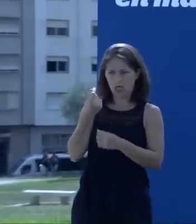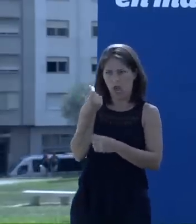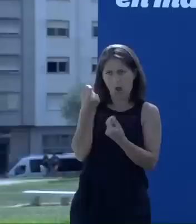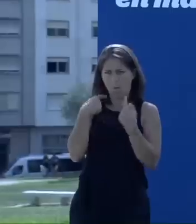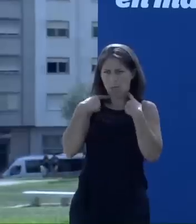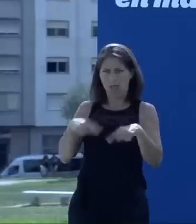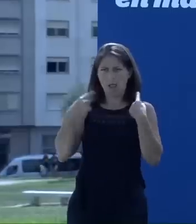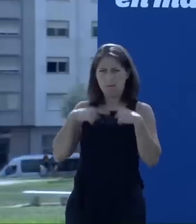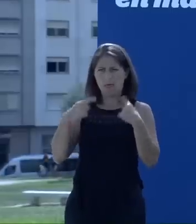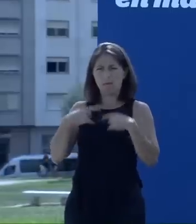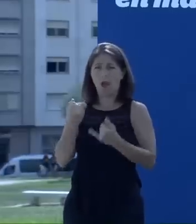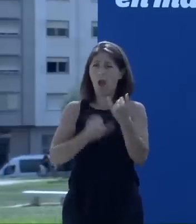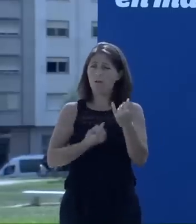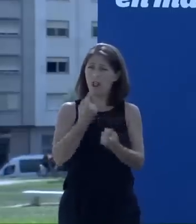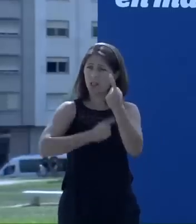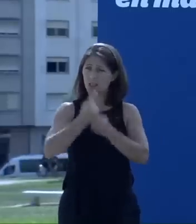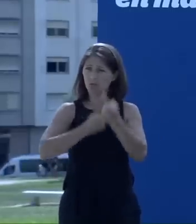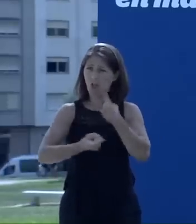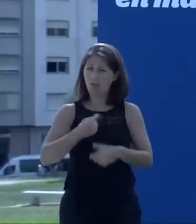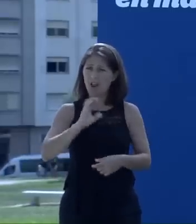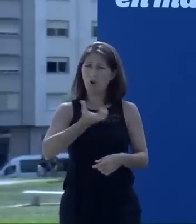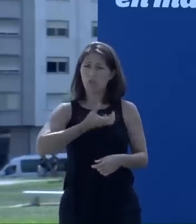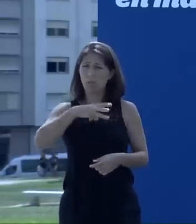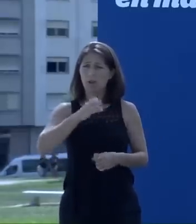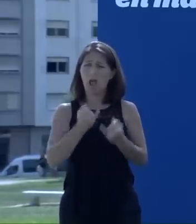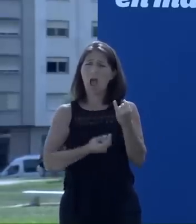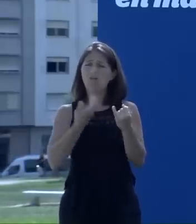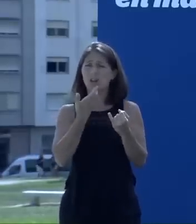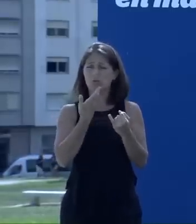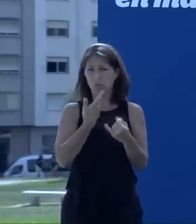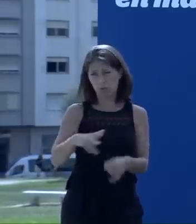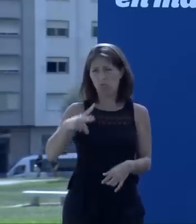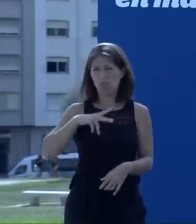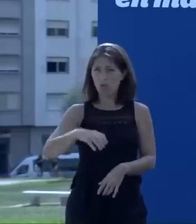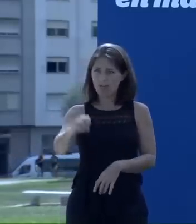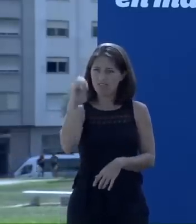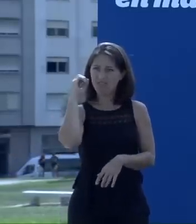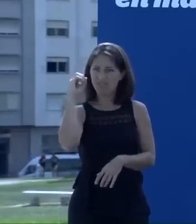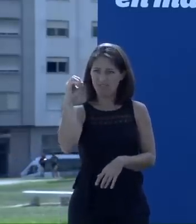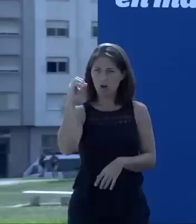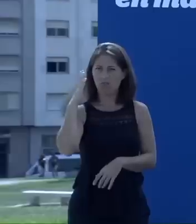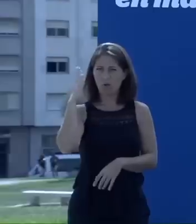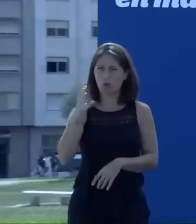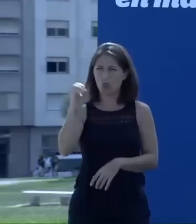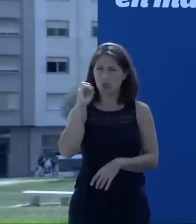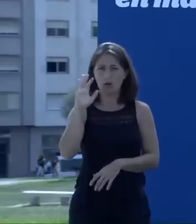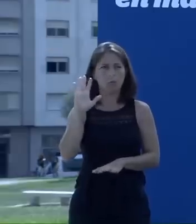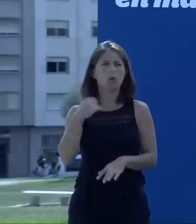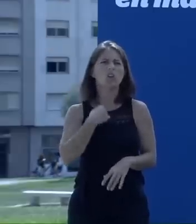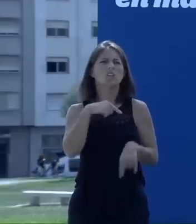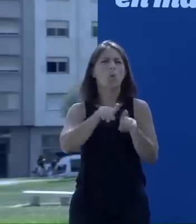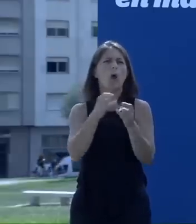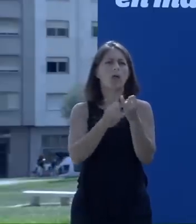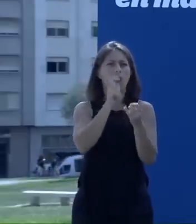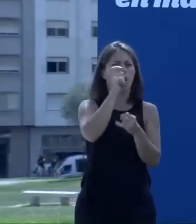do Norde, o Concello de Manzaneda leva 6 anos con débeda cero ás institucións bancarias. Que, ollo, con isto tampouco quero caer na demagoxia de